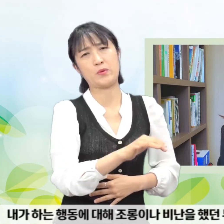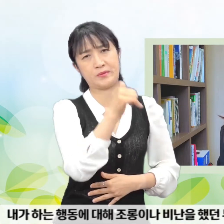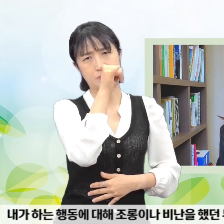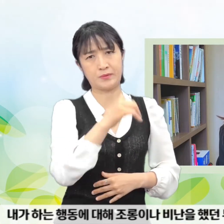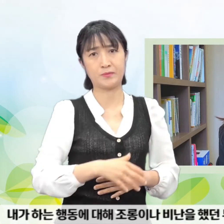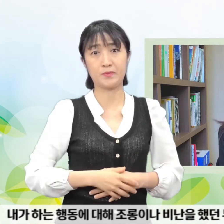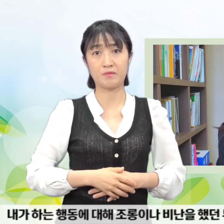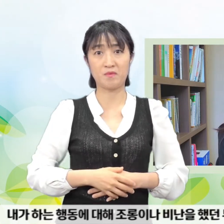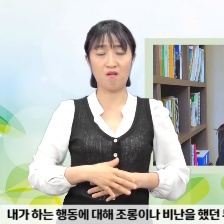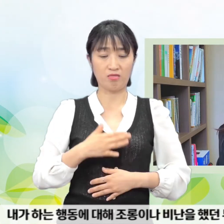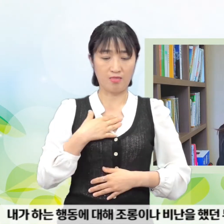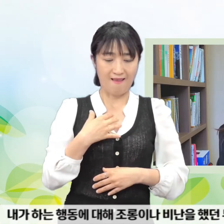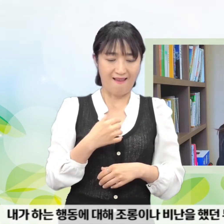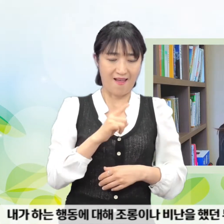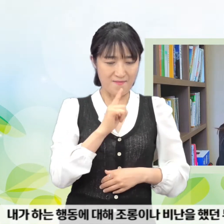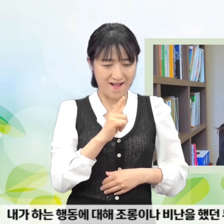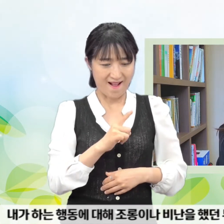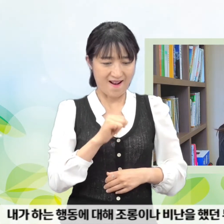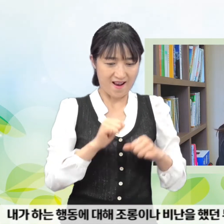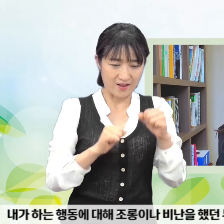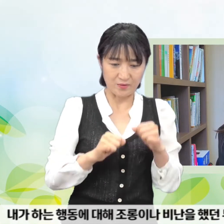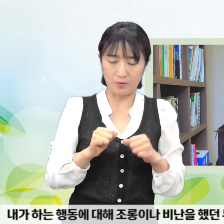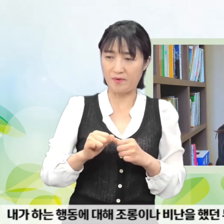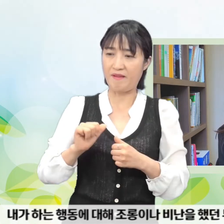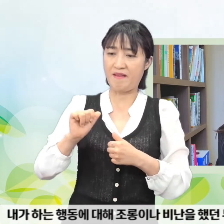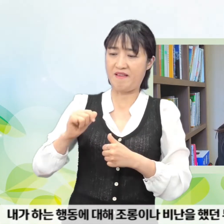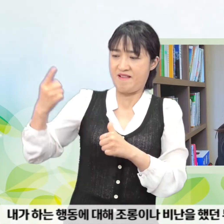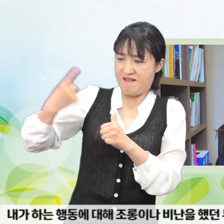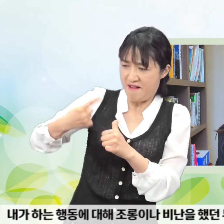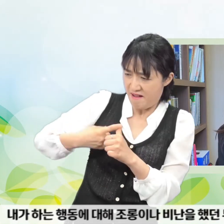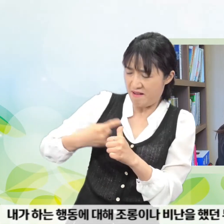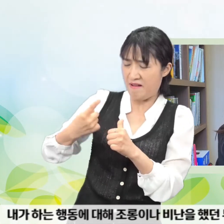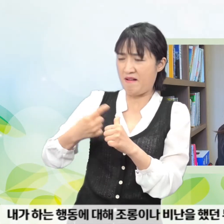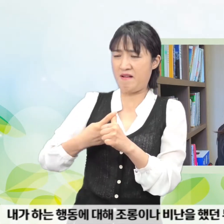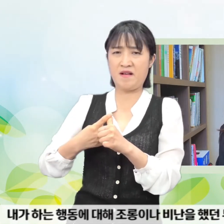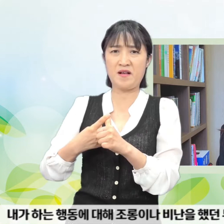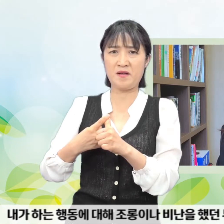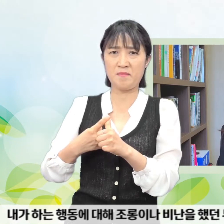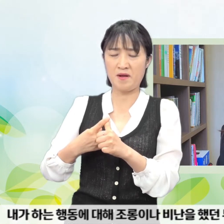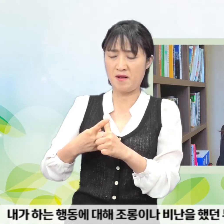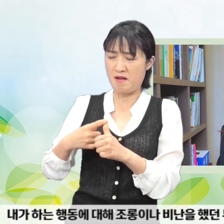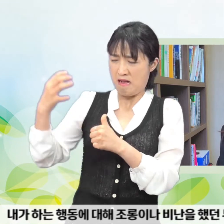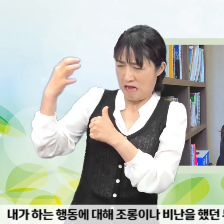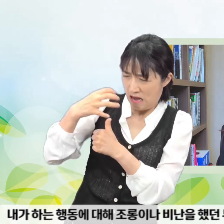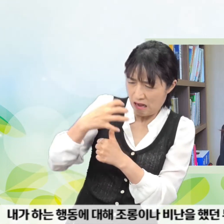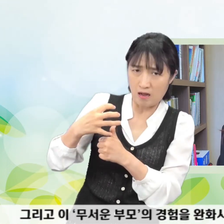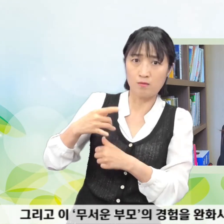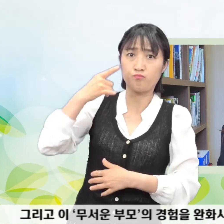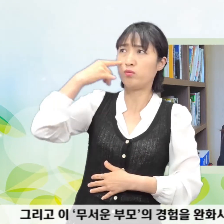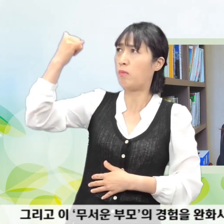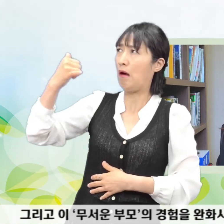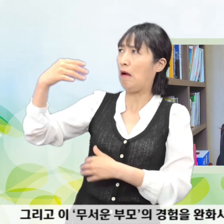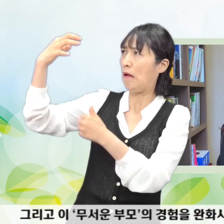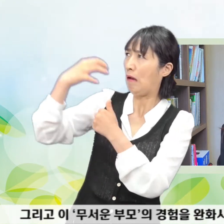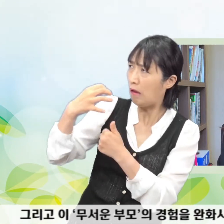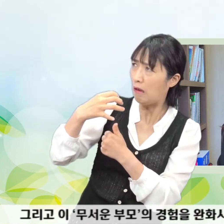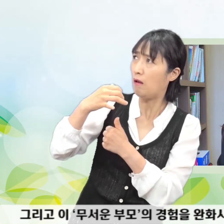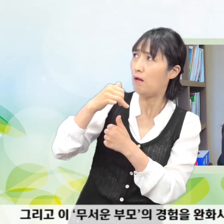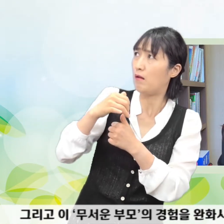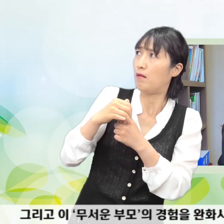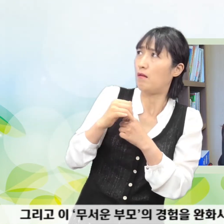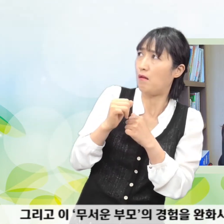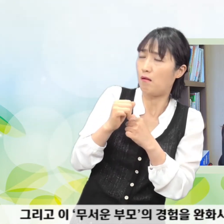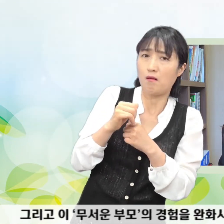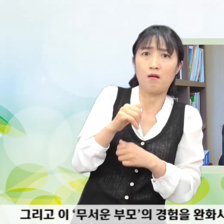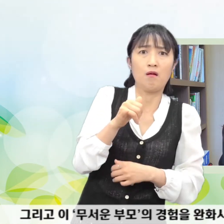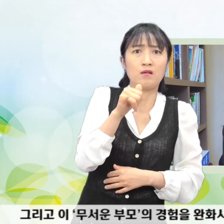행동들에 대해서 조롱을 했다거나 비난을 했다거나 무서운 부모가 있었다는 거죠. 그리고 이